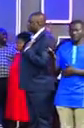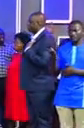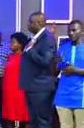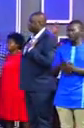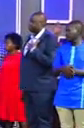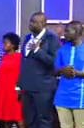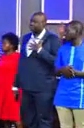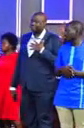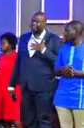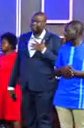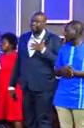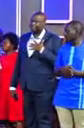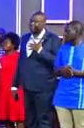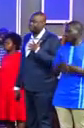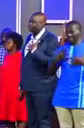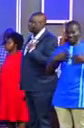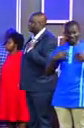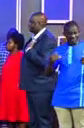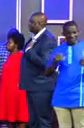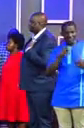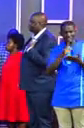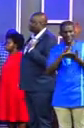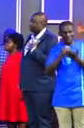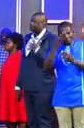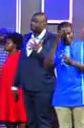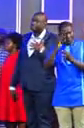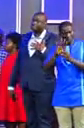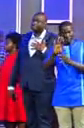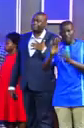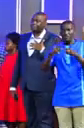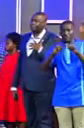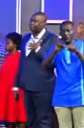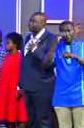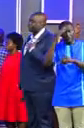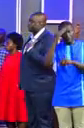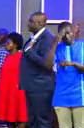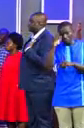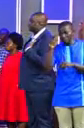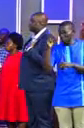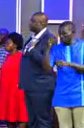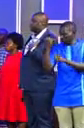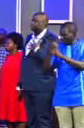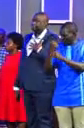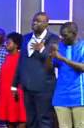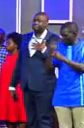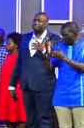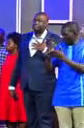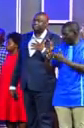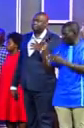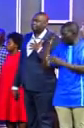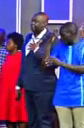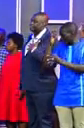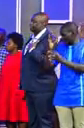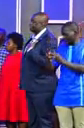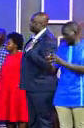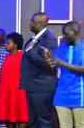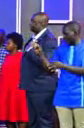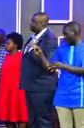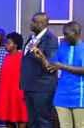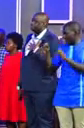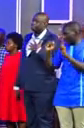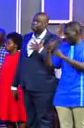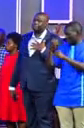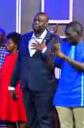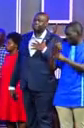wawonya silwa kukiriza kwabwe tumanyi nti ogenda kola olwo kukiriza kwono tumanyi nti osobola okukola olwo